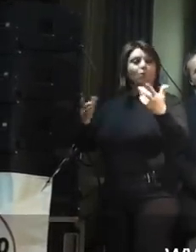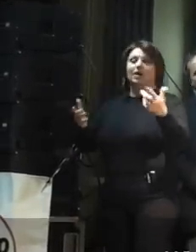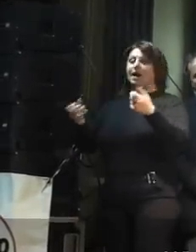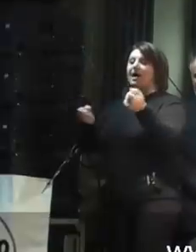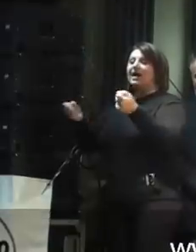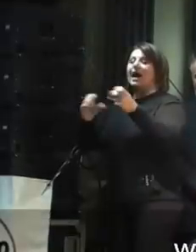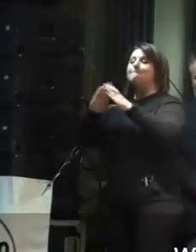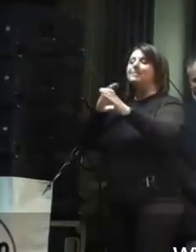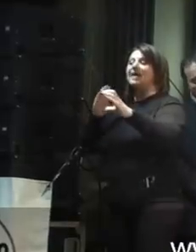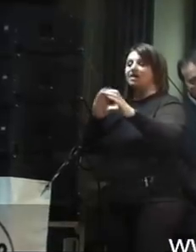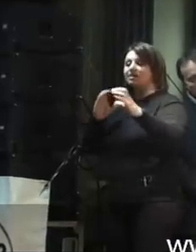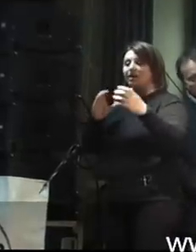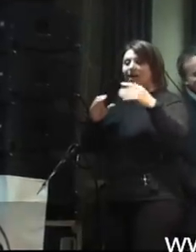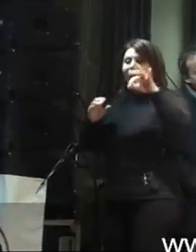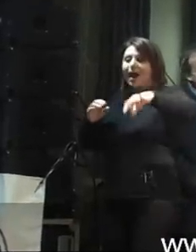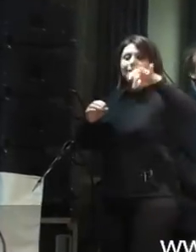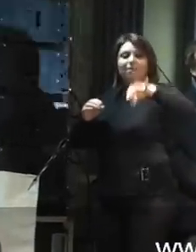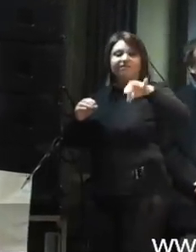un camper,